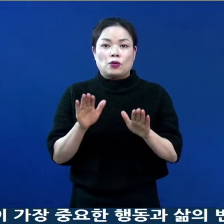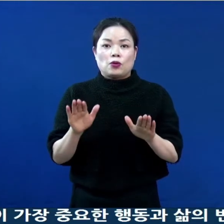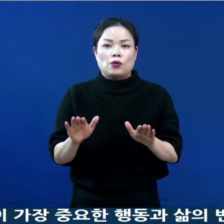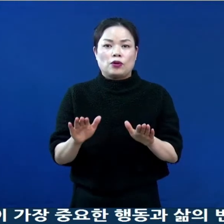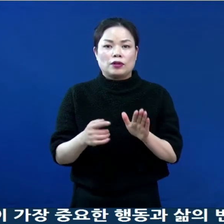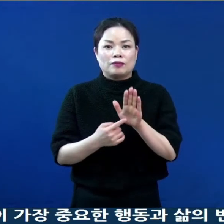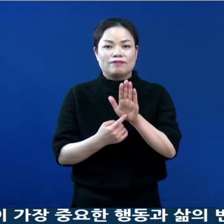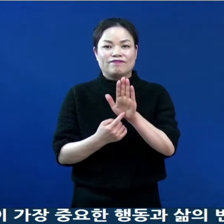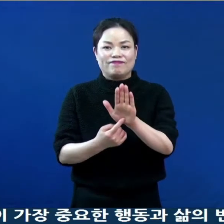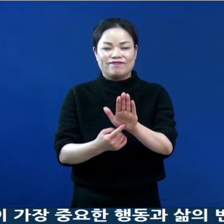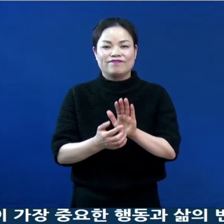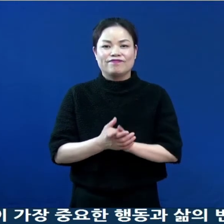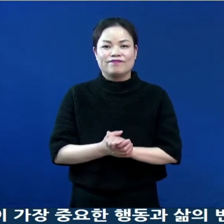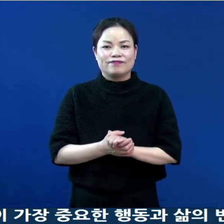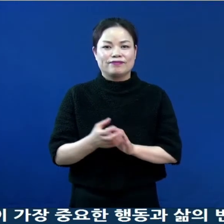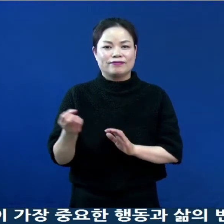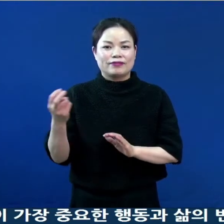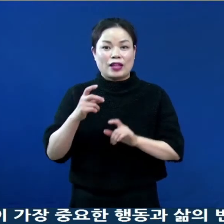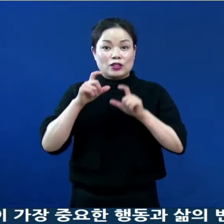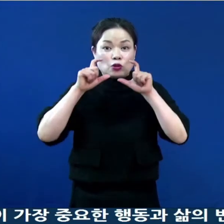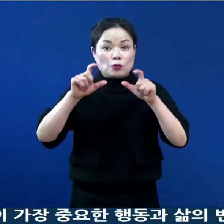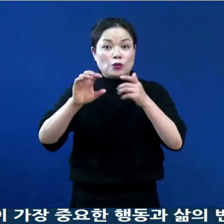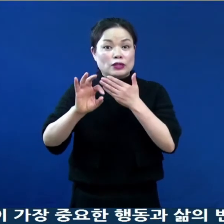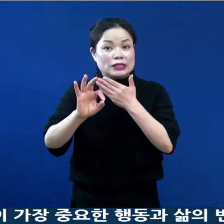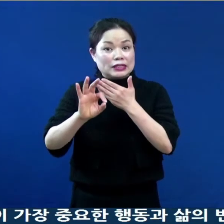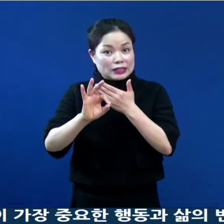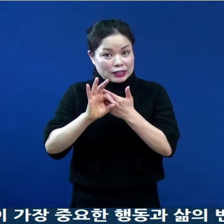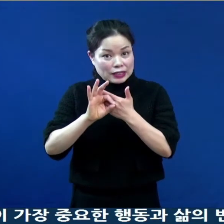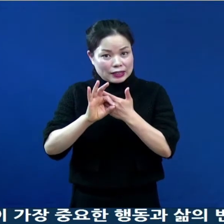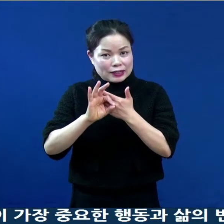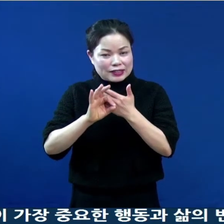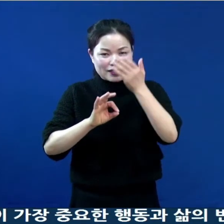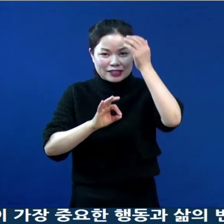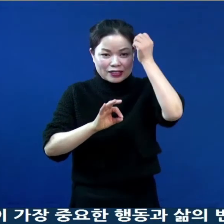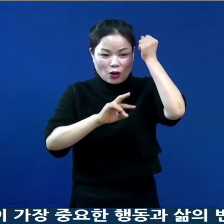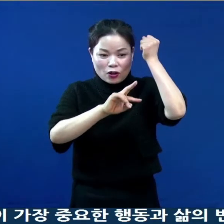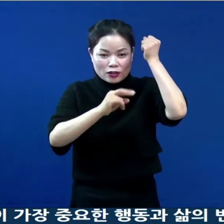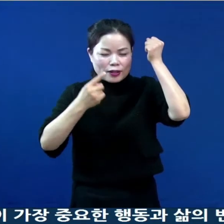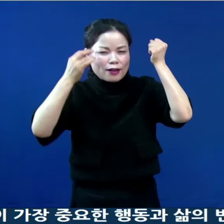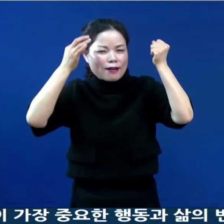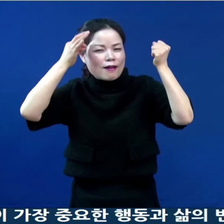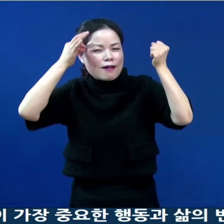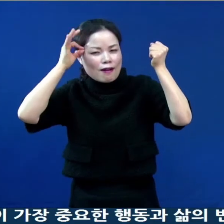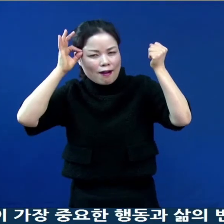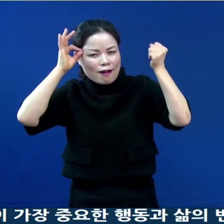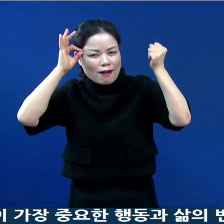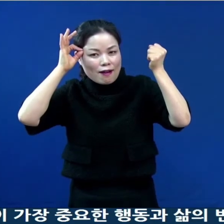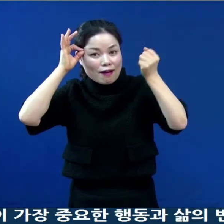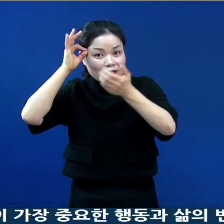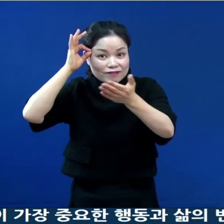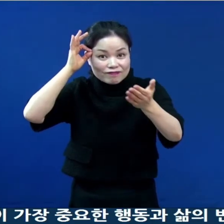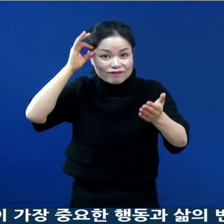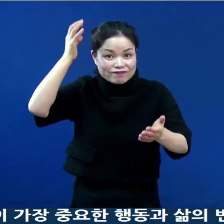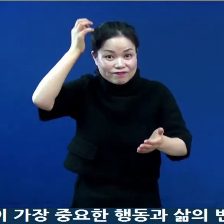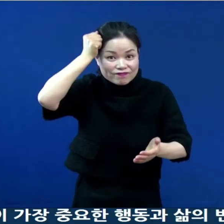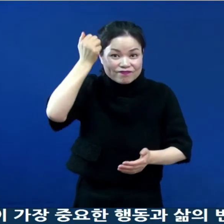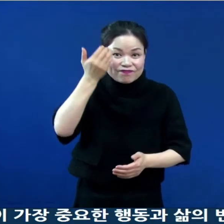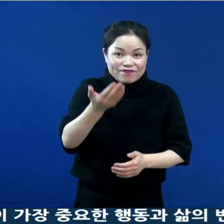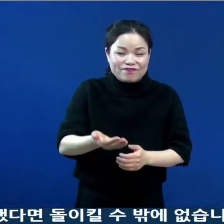올해의 표가 다시 한번 선포해드리면 기억하라, 돌이키라, 깨어있으라. 이제 다 입력이